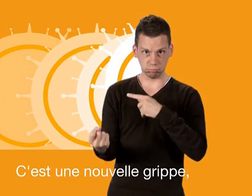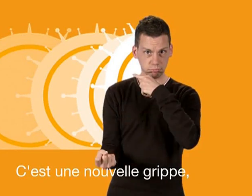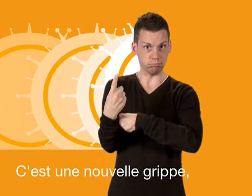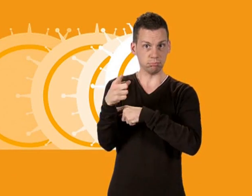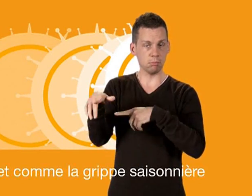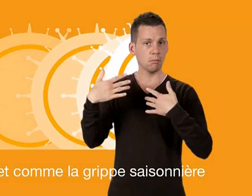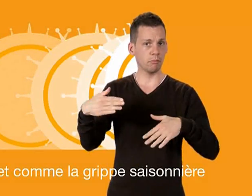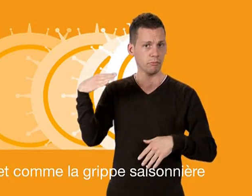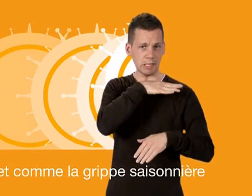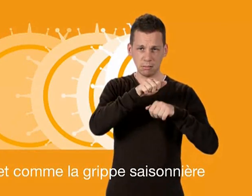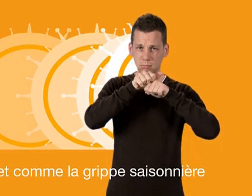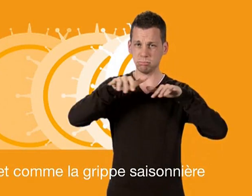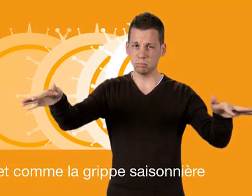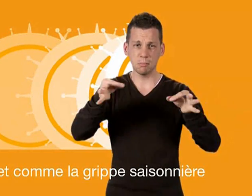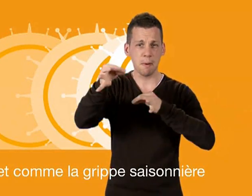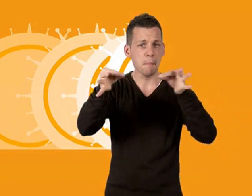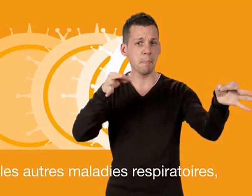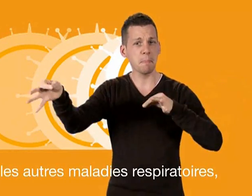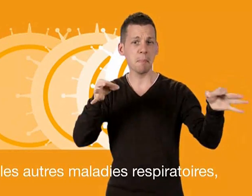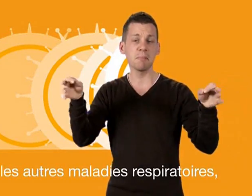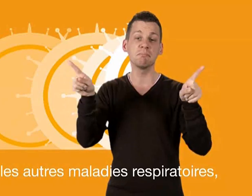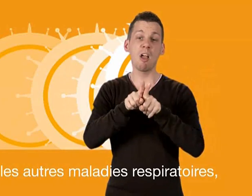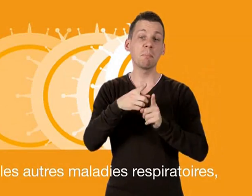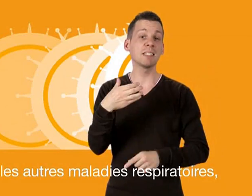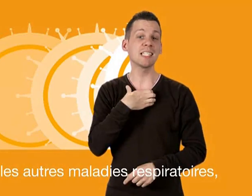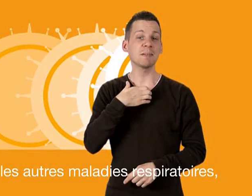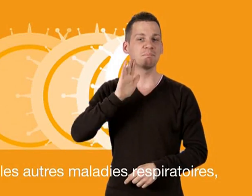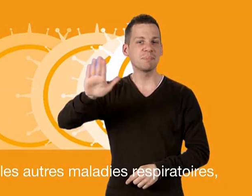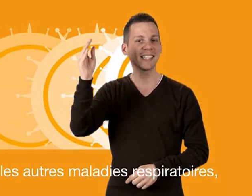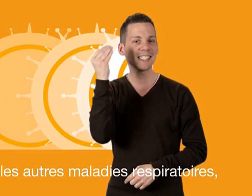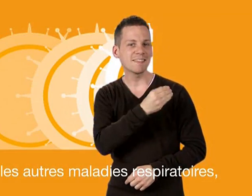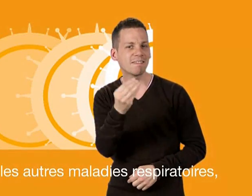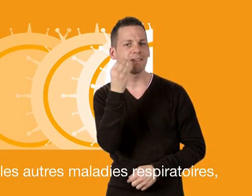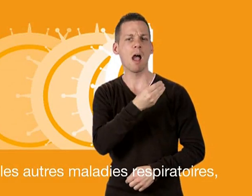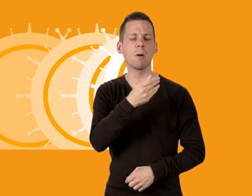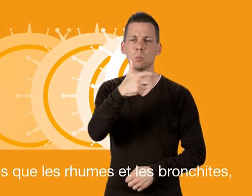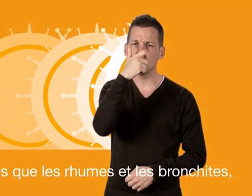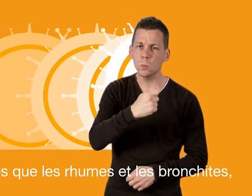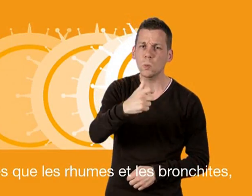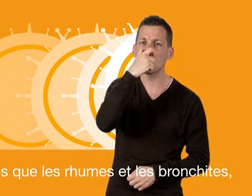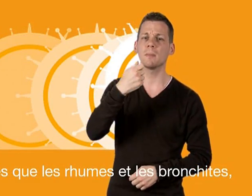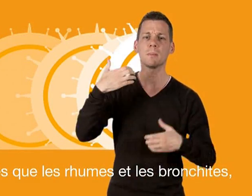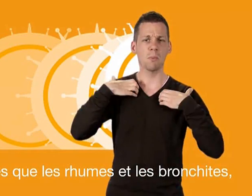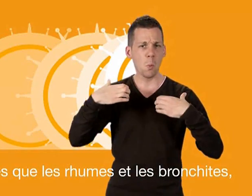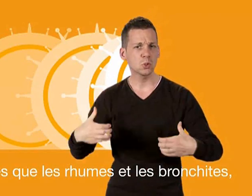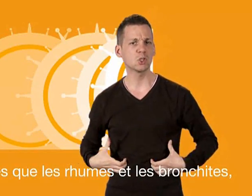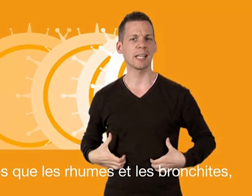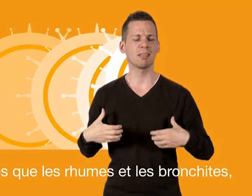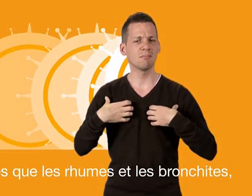C'est une nouvelle grippe. Et comme la grippe saisonnière et les autres maladies respiratoires, telles que les rhumes et les bronchites,